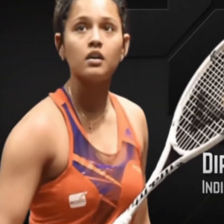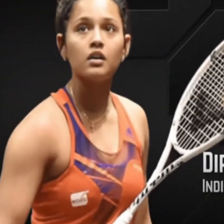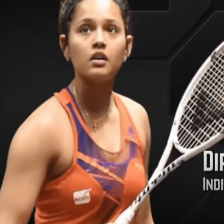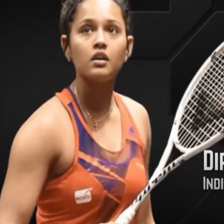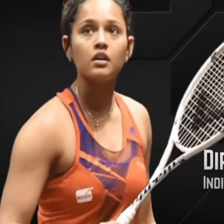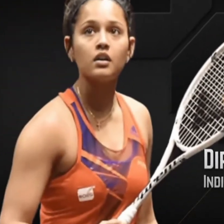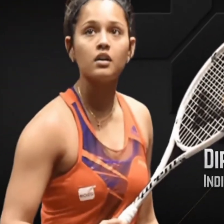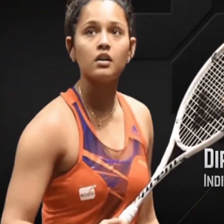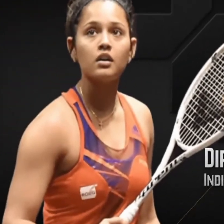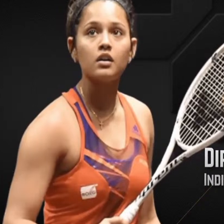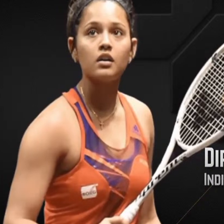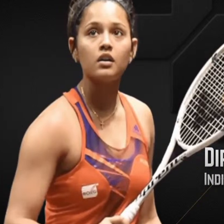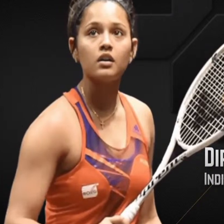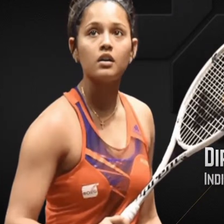चाहा केंद्र चुने